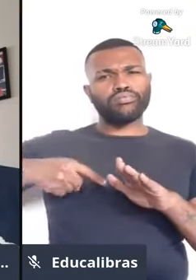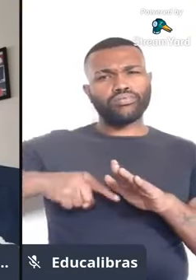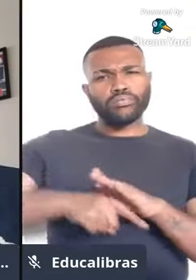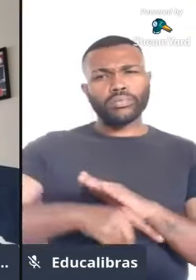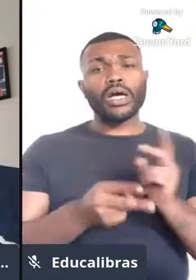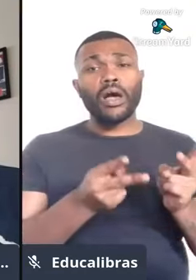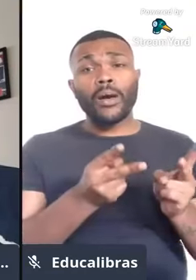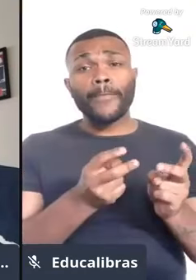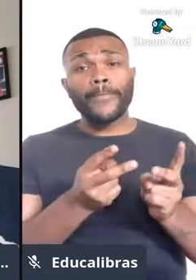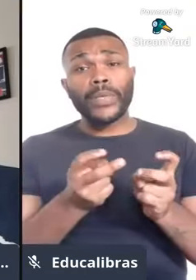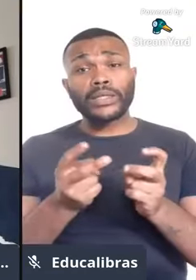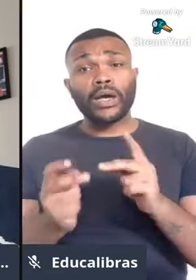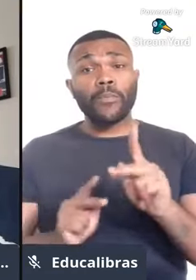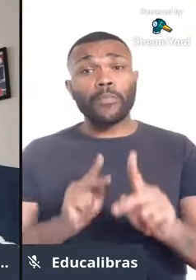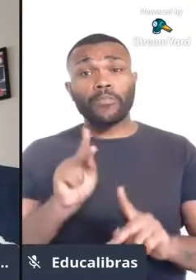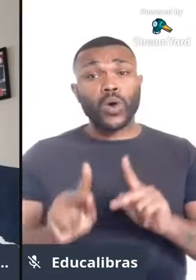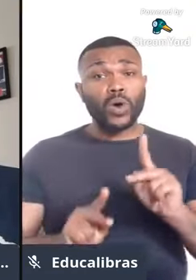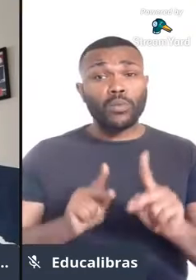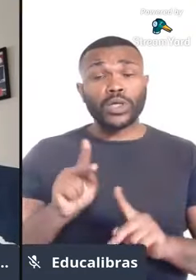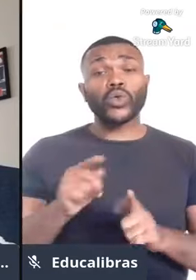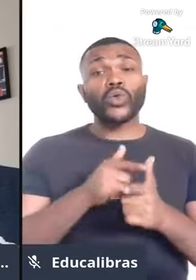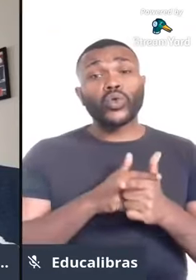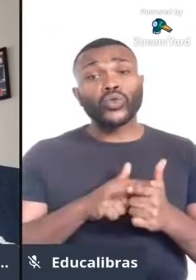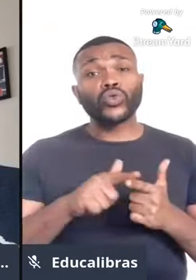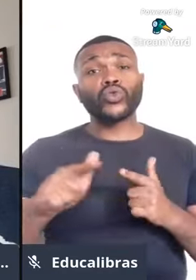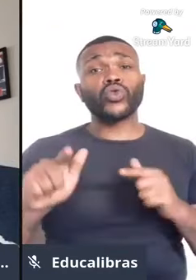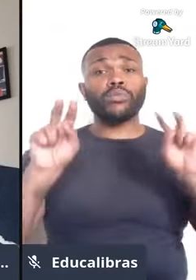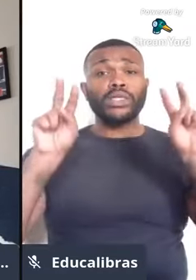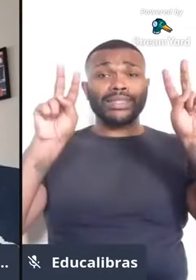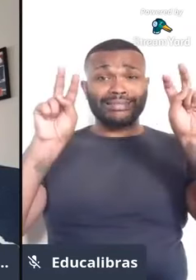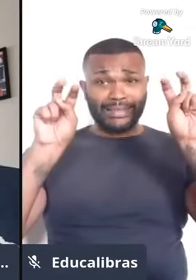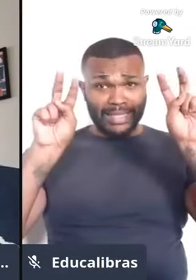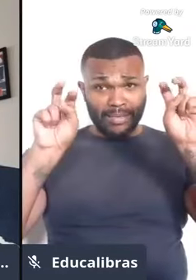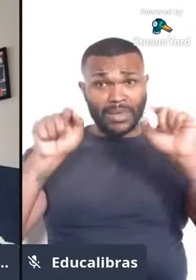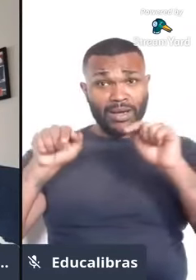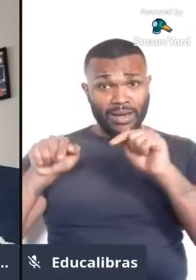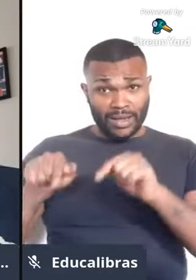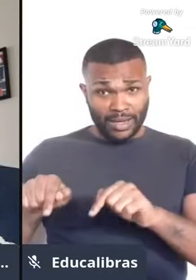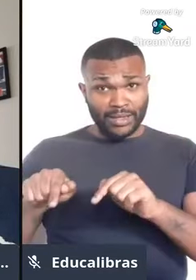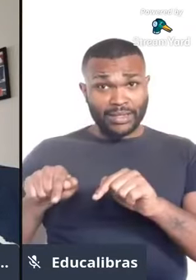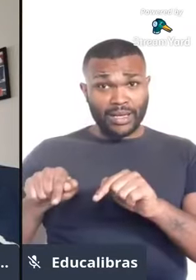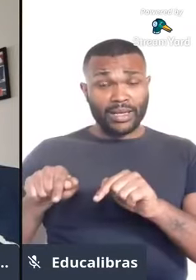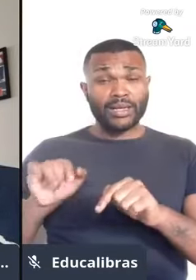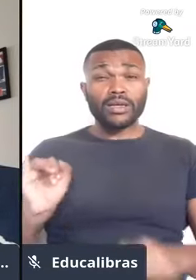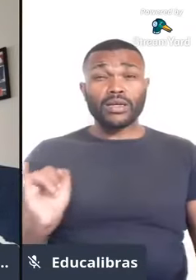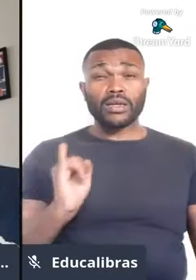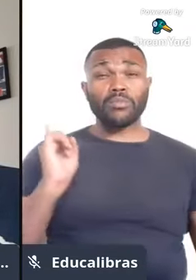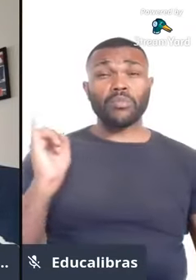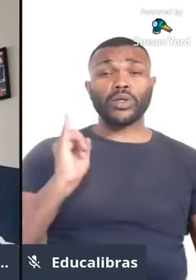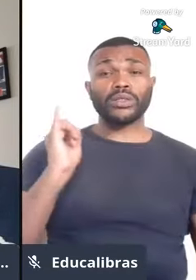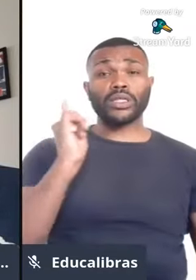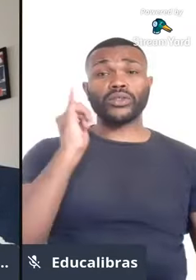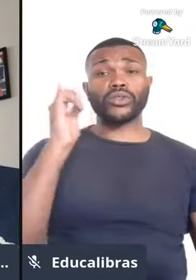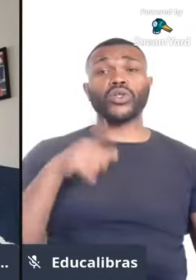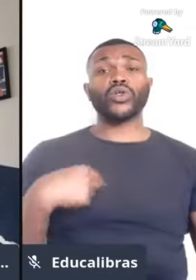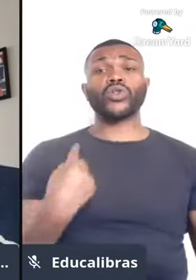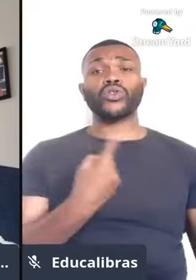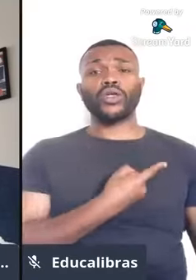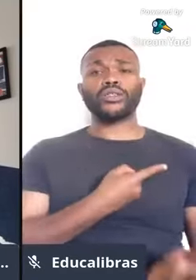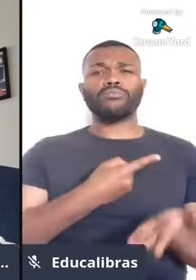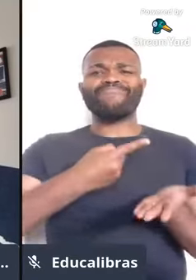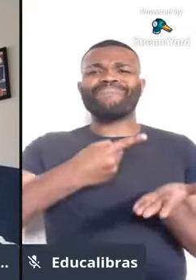do público em geral sobre essa temática, e, mais importante, sobre a nossa agenda,